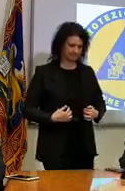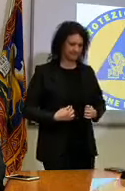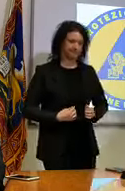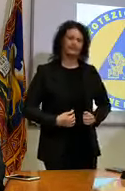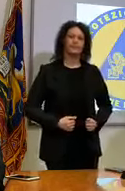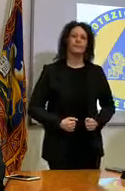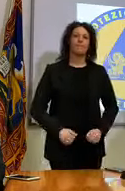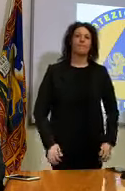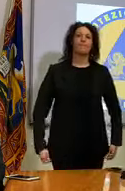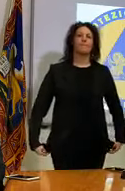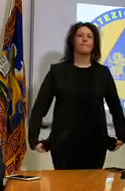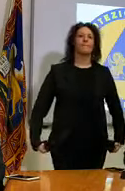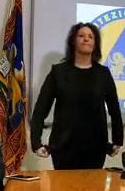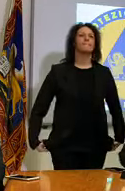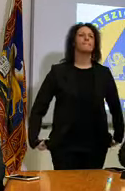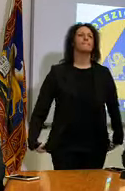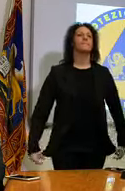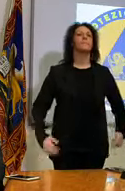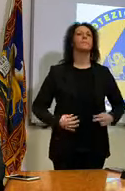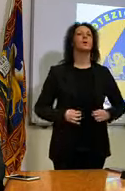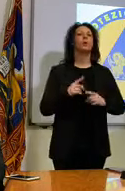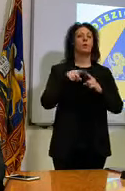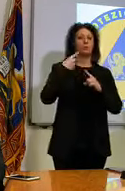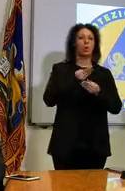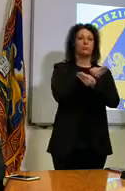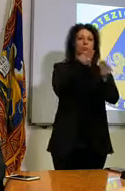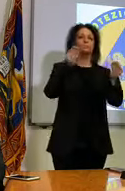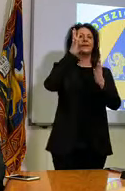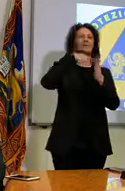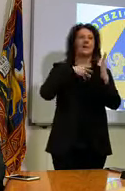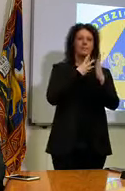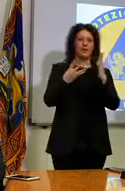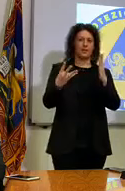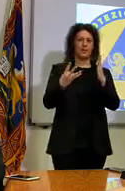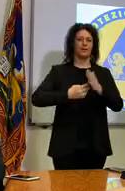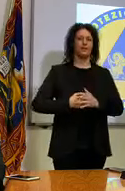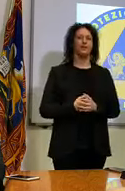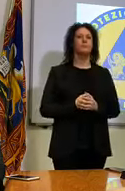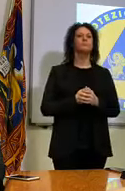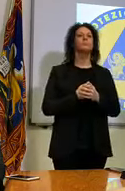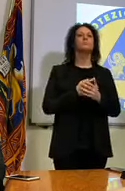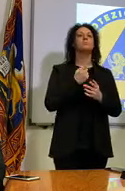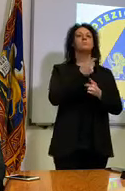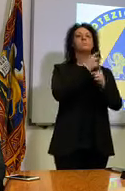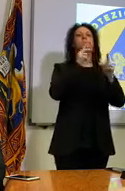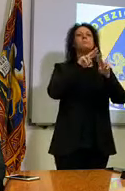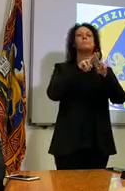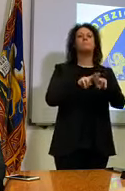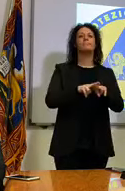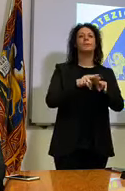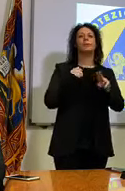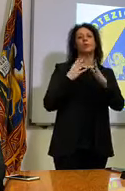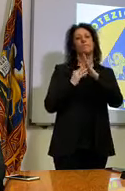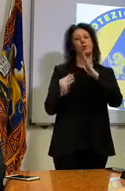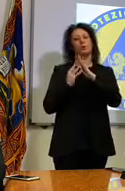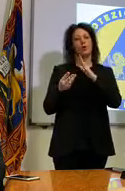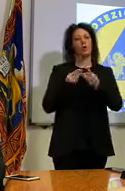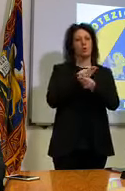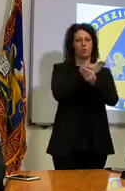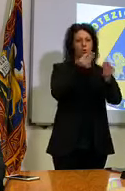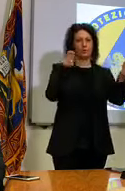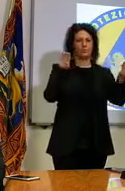Ah, ovviamente, come ha detto il Presidente, poi vi daremo la tabella. Insomma, o mi aspettate che faccio delle fotocopie oppure ve la mando